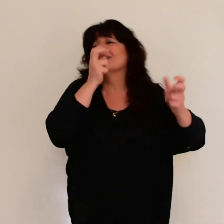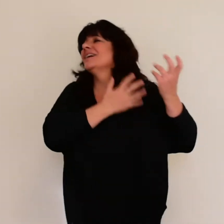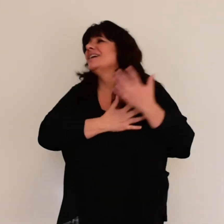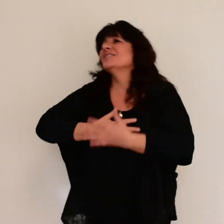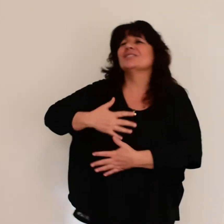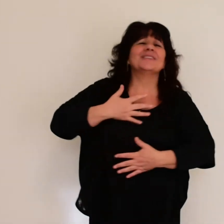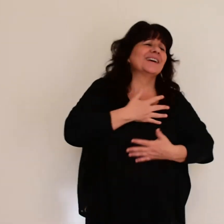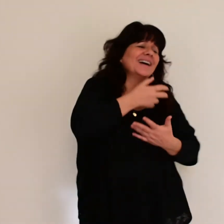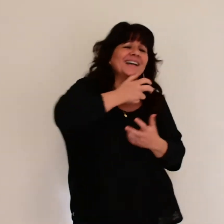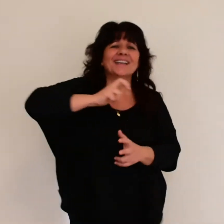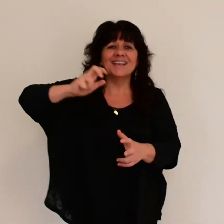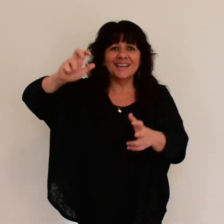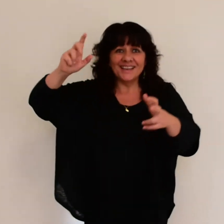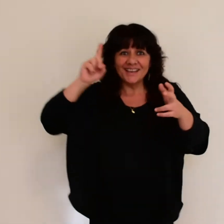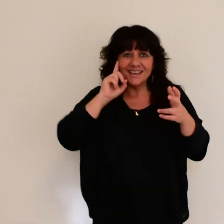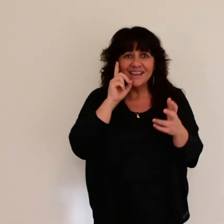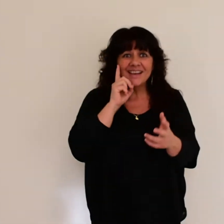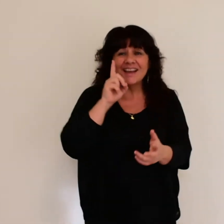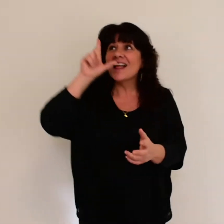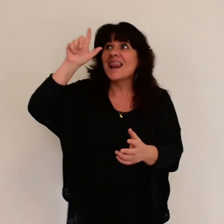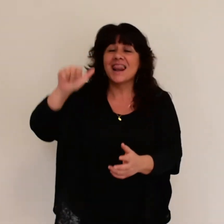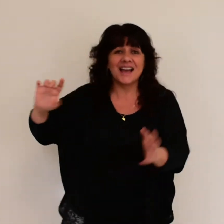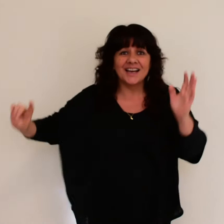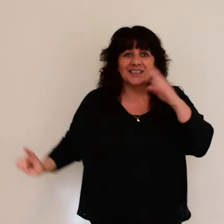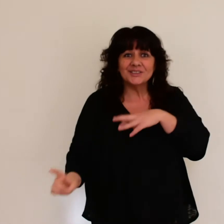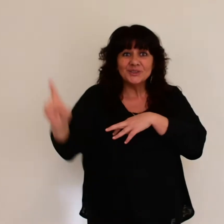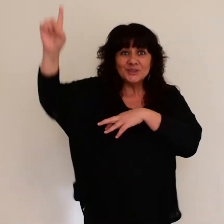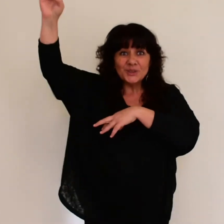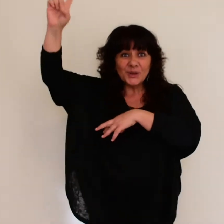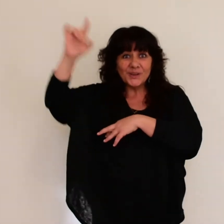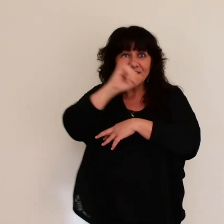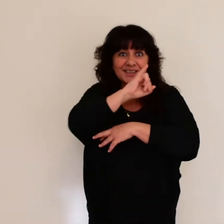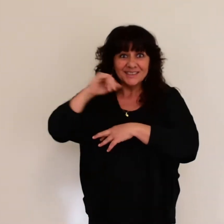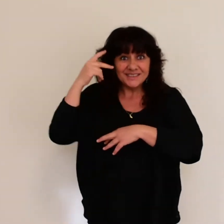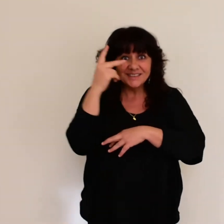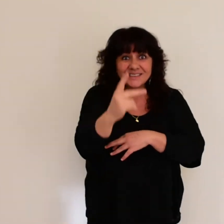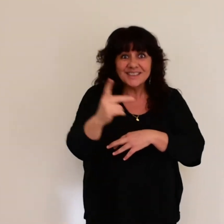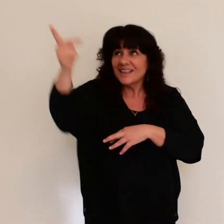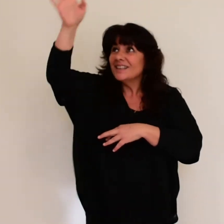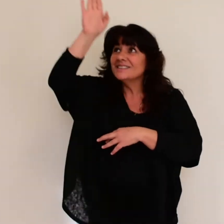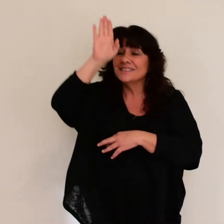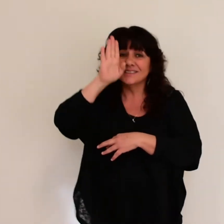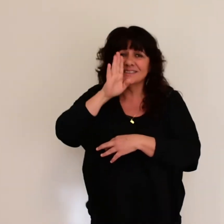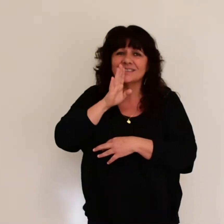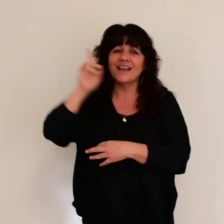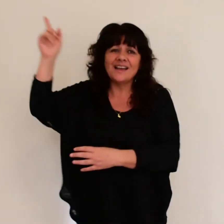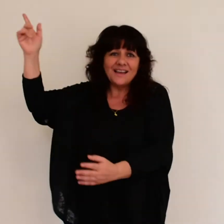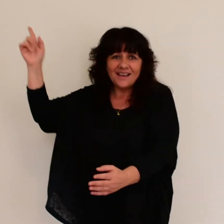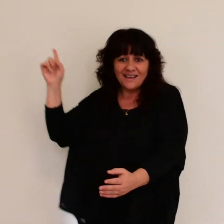joie, car il est grand au milieu de toi, le Saint